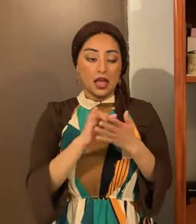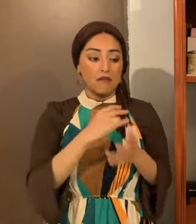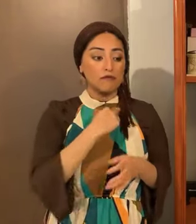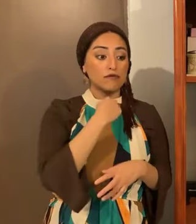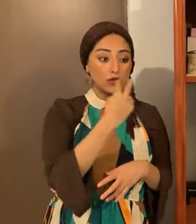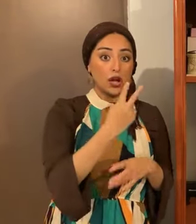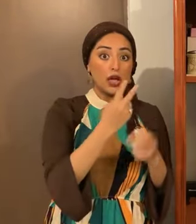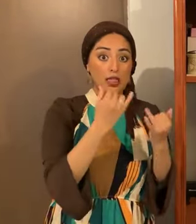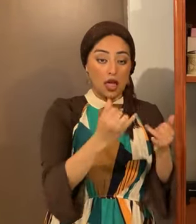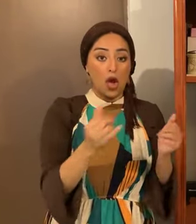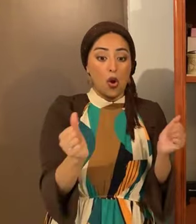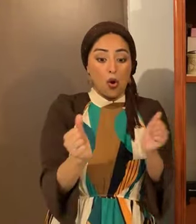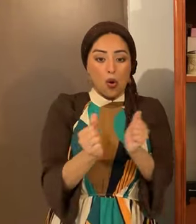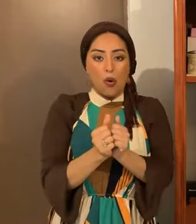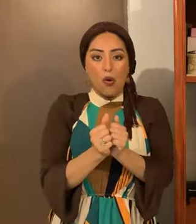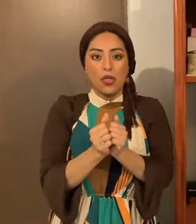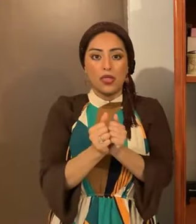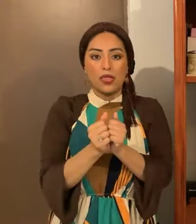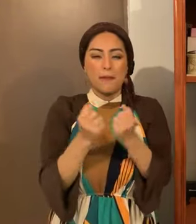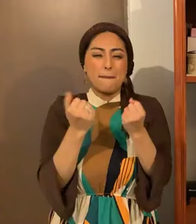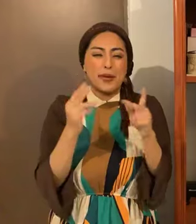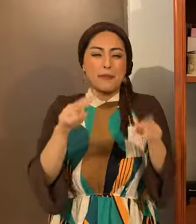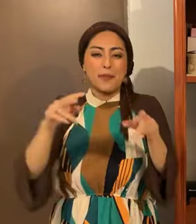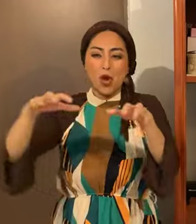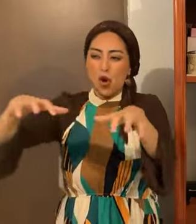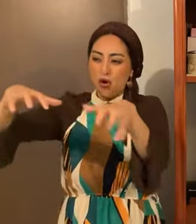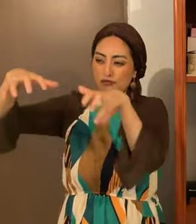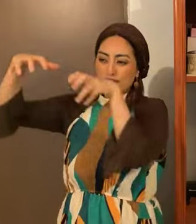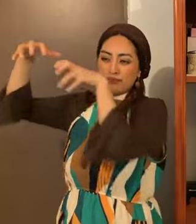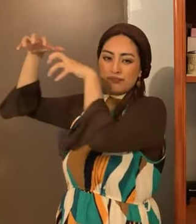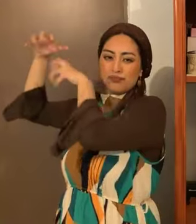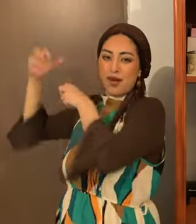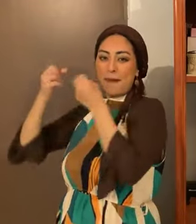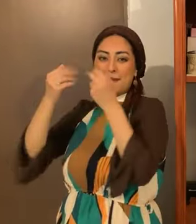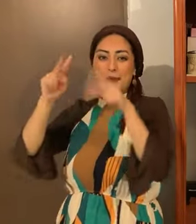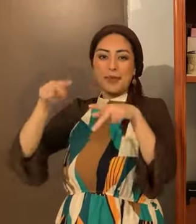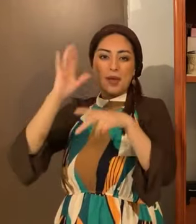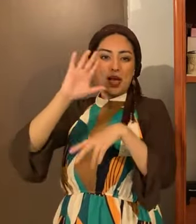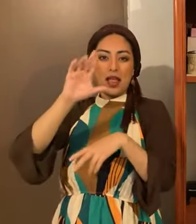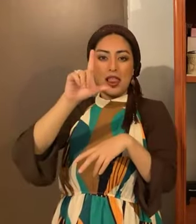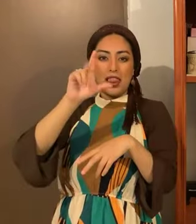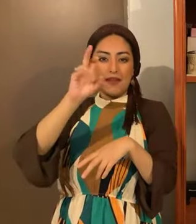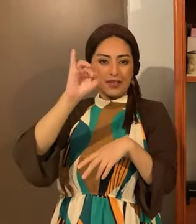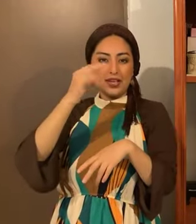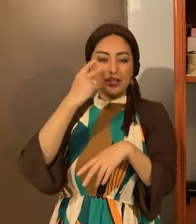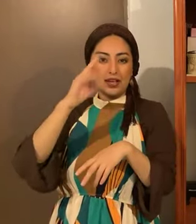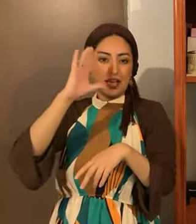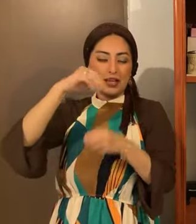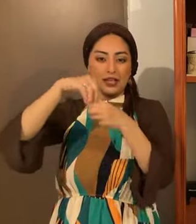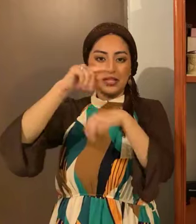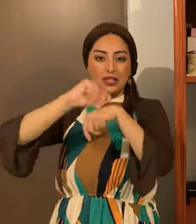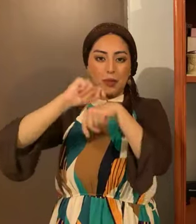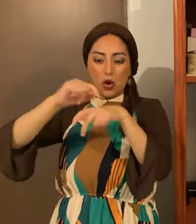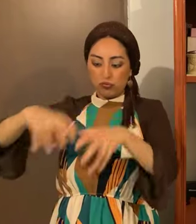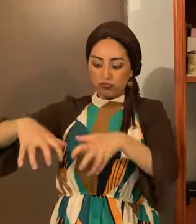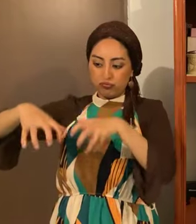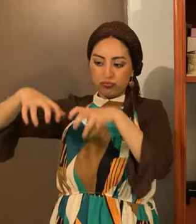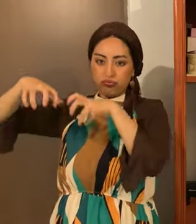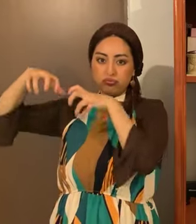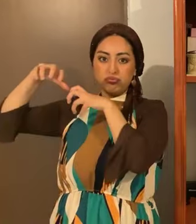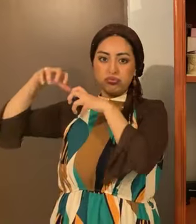pero imagínense con un coro enorme, de muchas voces. Los levitas eran los que cantaban en el Mishkan, en el templo.